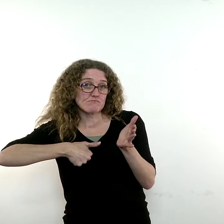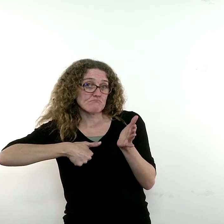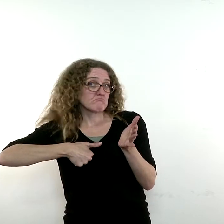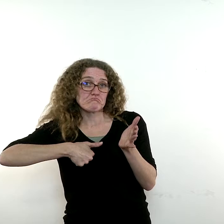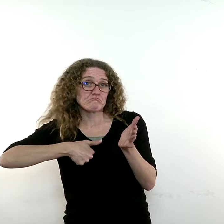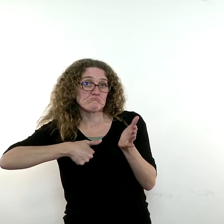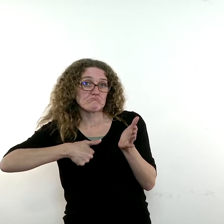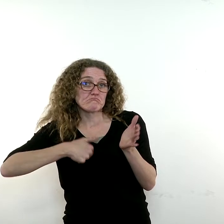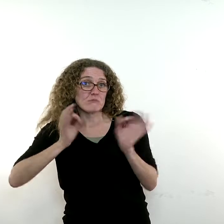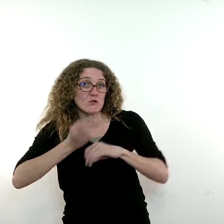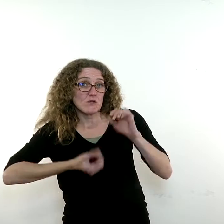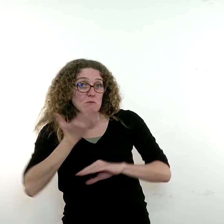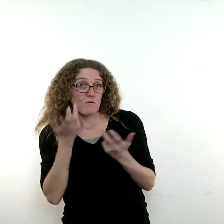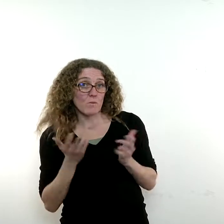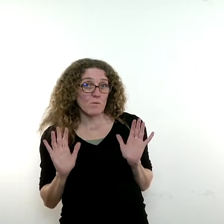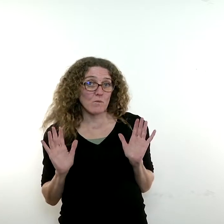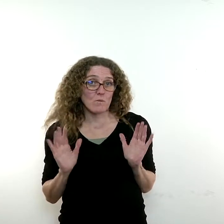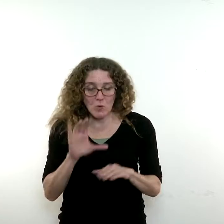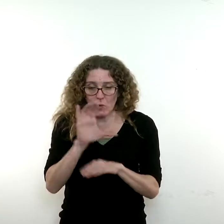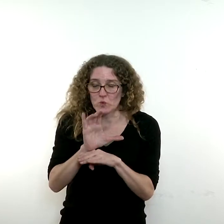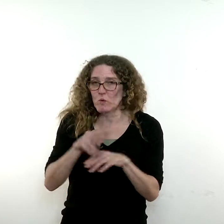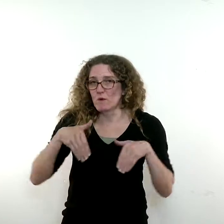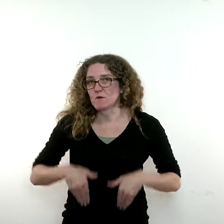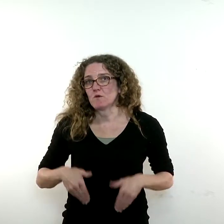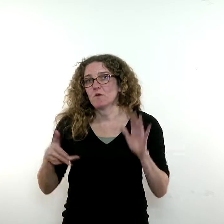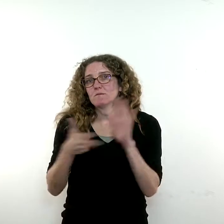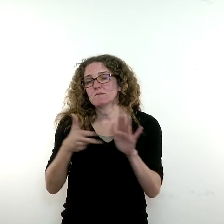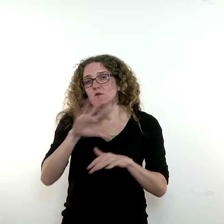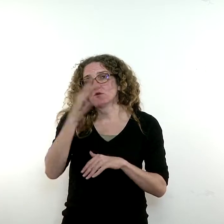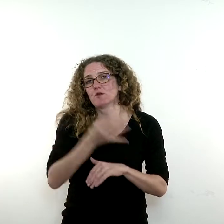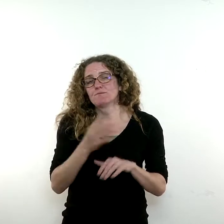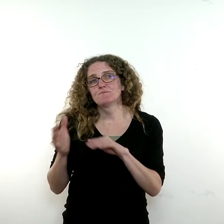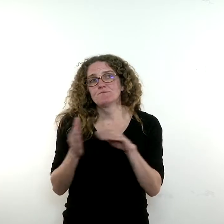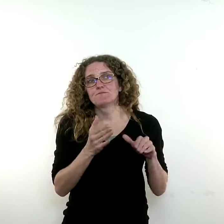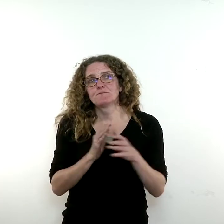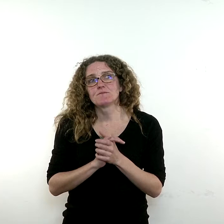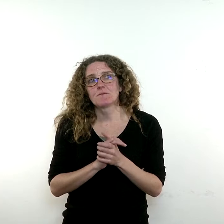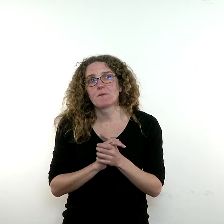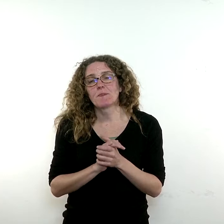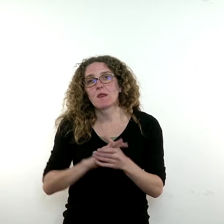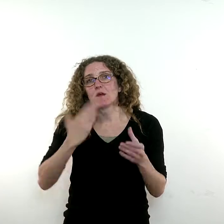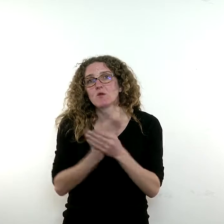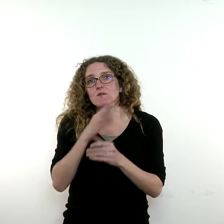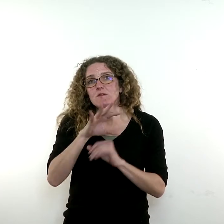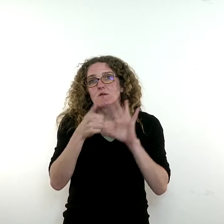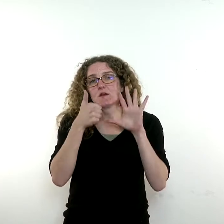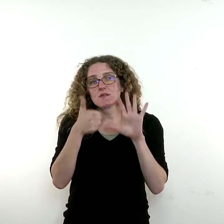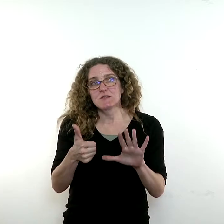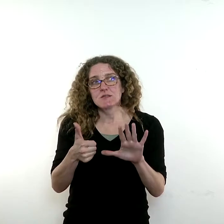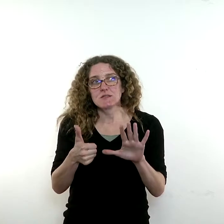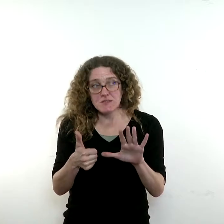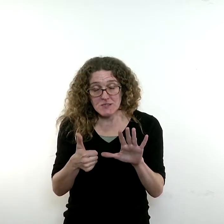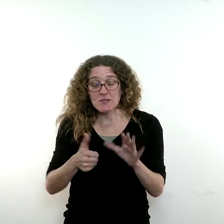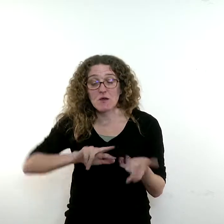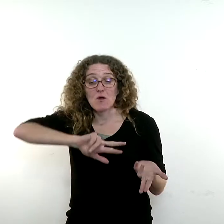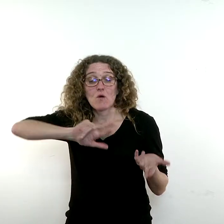Pas de demande d'intervention? Contre? Abstention? Adopté à l'unanimité. Affaire 56, convention de mise à